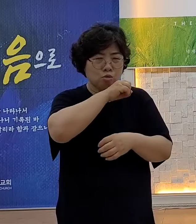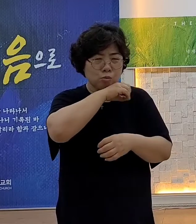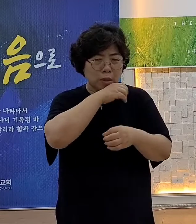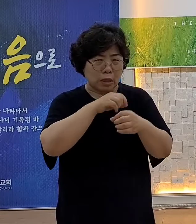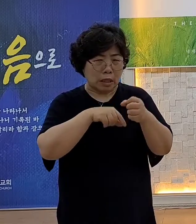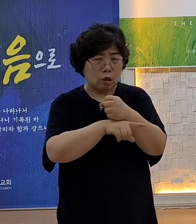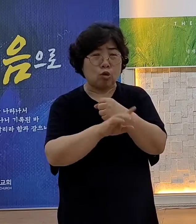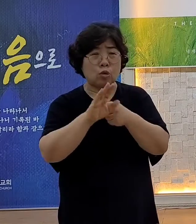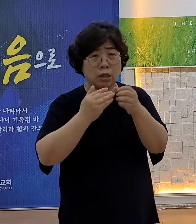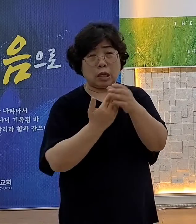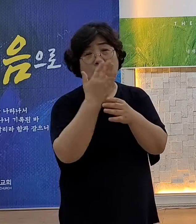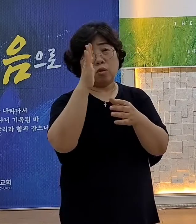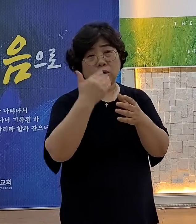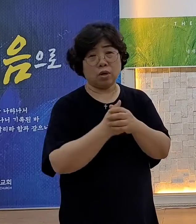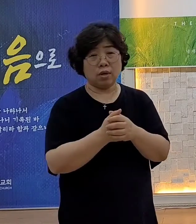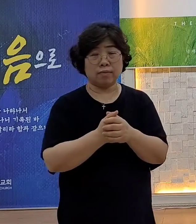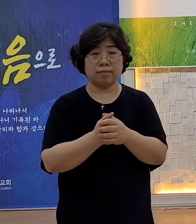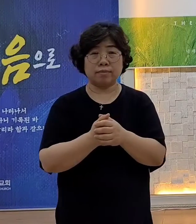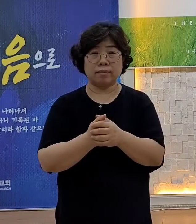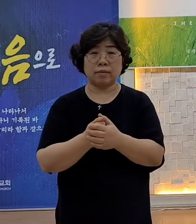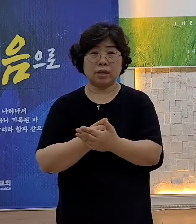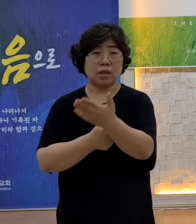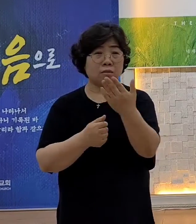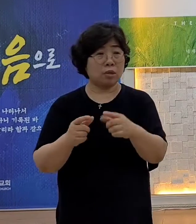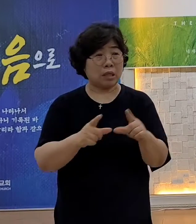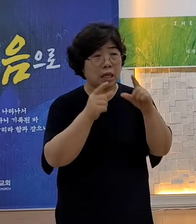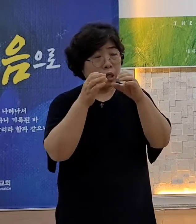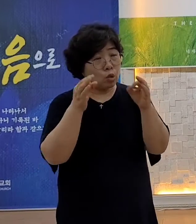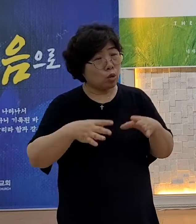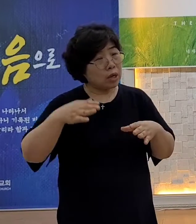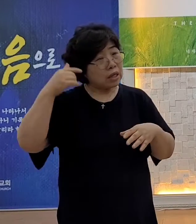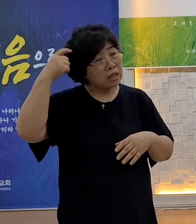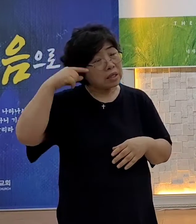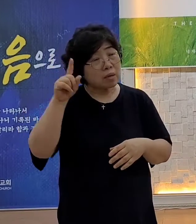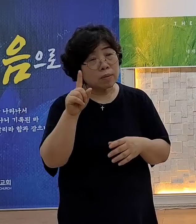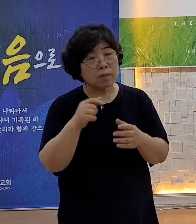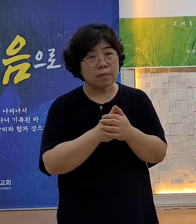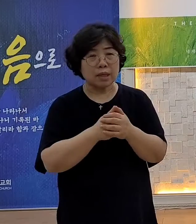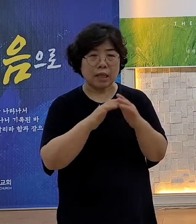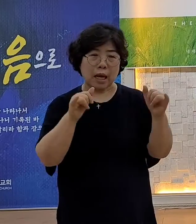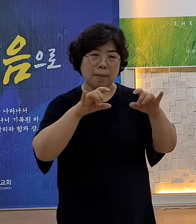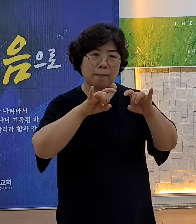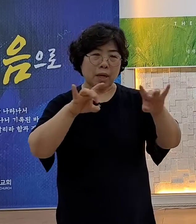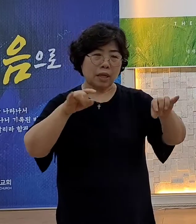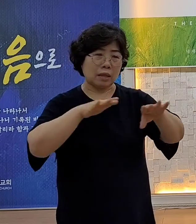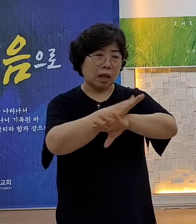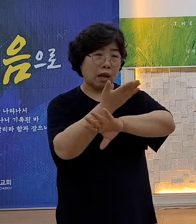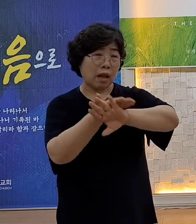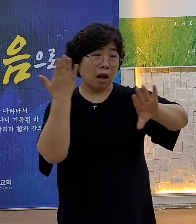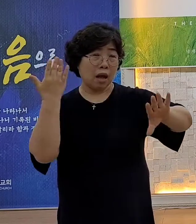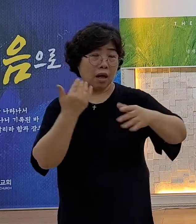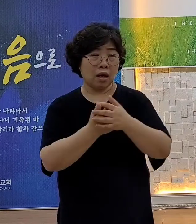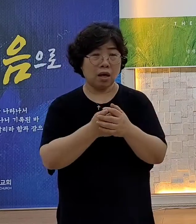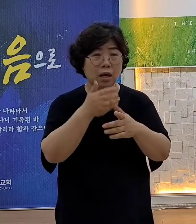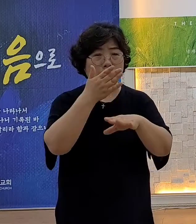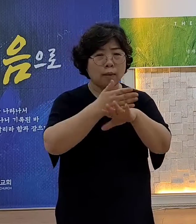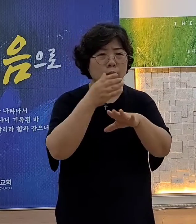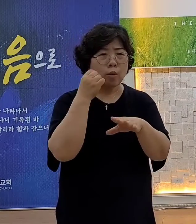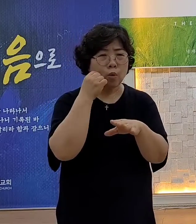그래서 한번 살아보면서 여러분 느끼죠. 사람들 성향이 다 있잖아요. 누가 감사하지